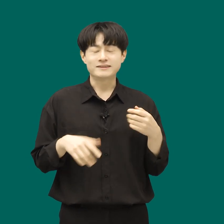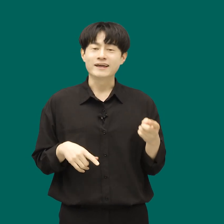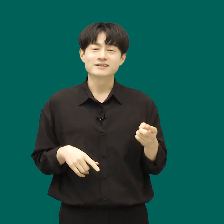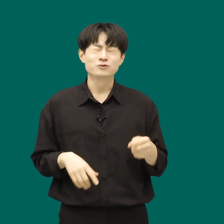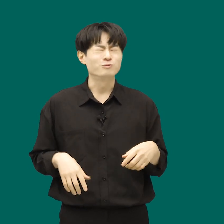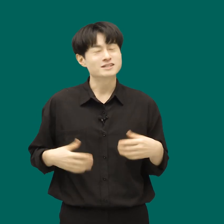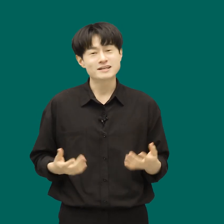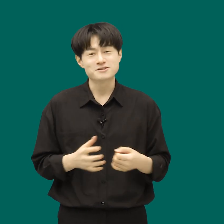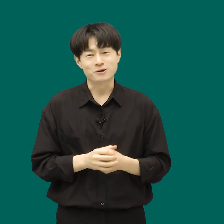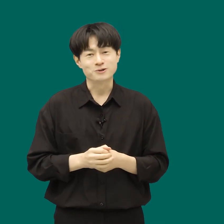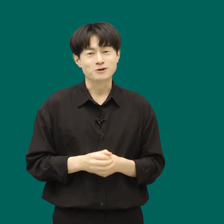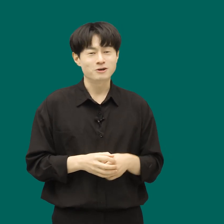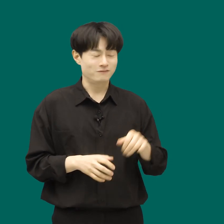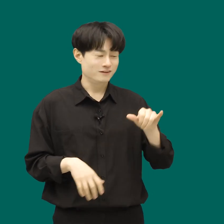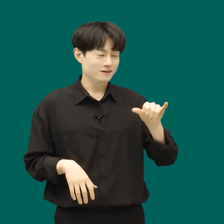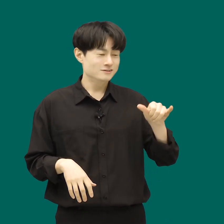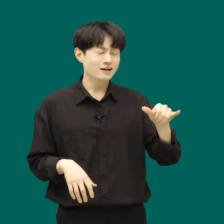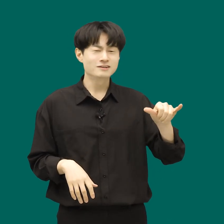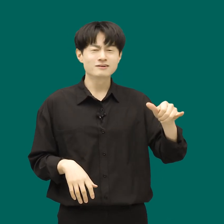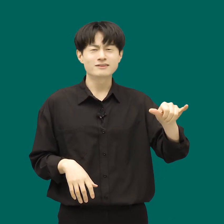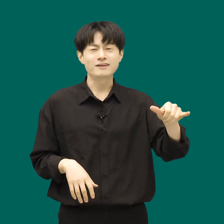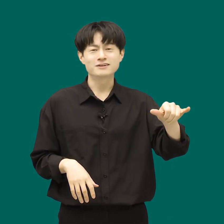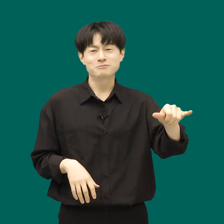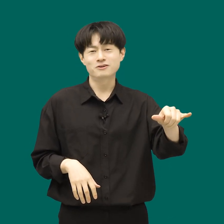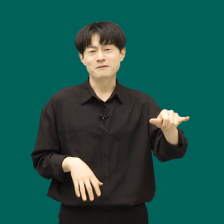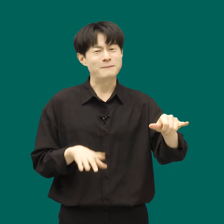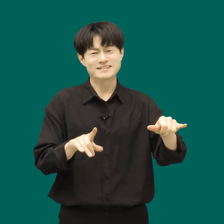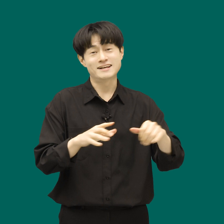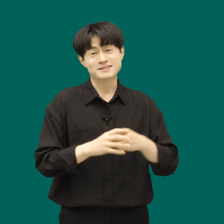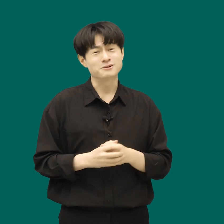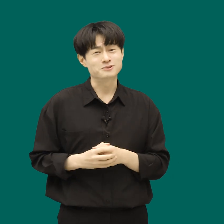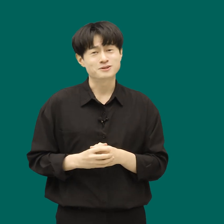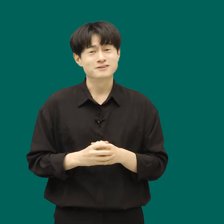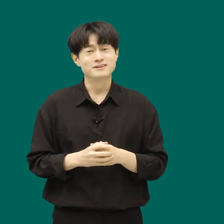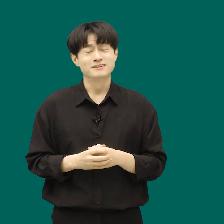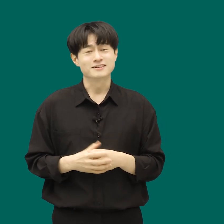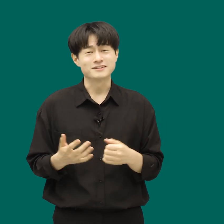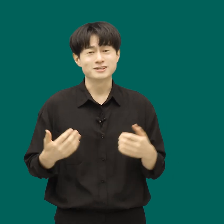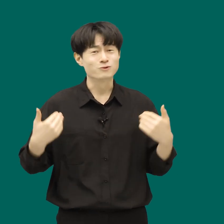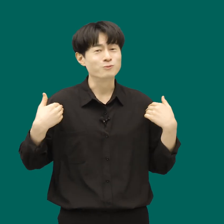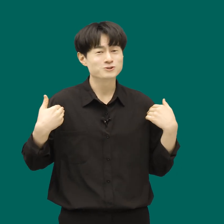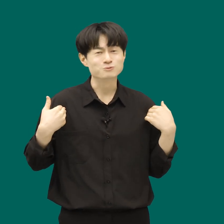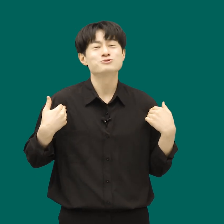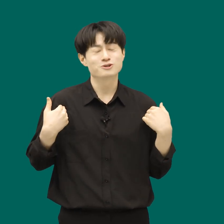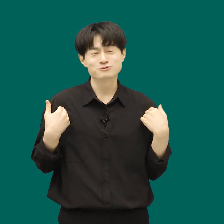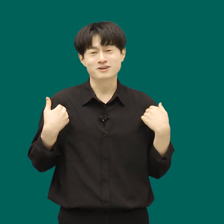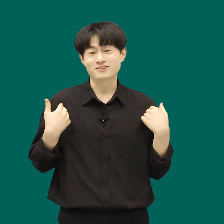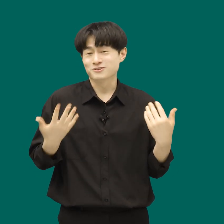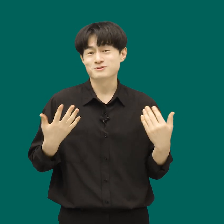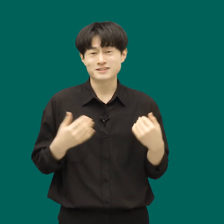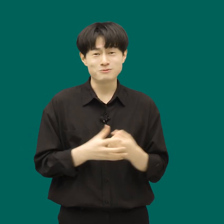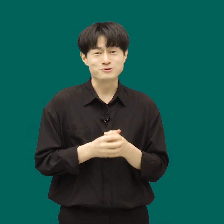데이트가 너무 신났어요. 그러면 그냥 이렇게 데이트하면 맛이 안 살거든요. 그때는 몸이 좀 움직여주면 더 좀 신나 보일 수 있어요.